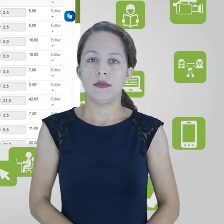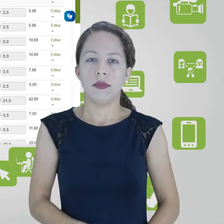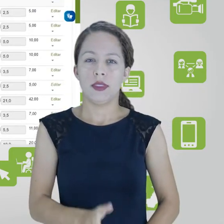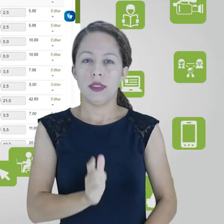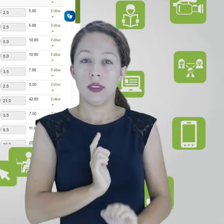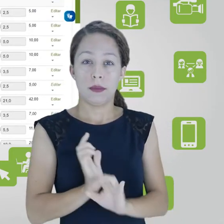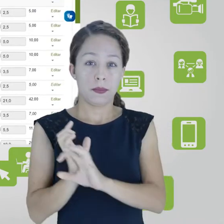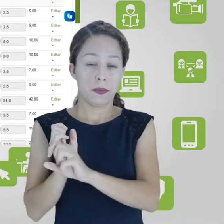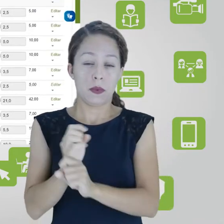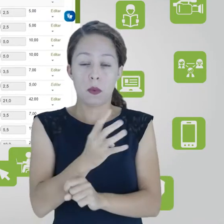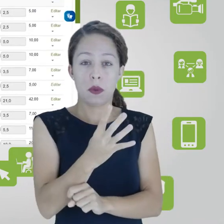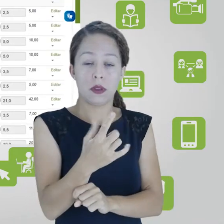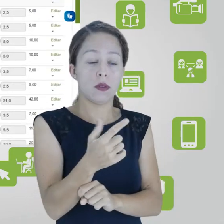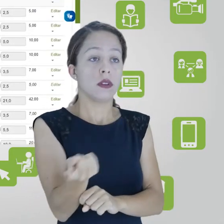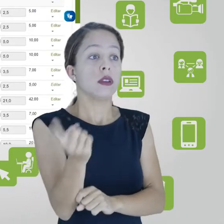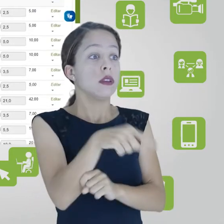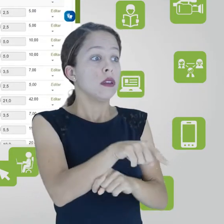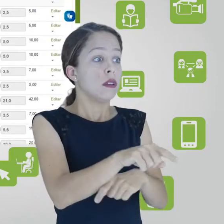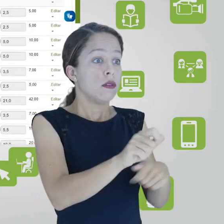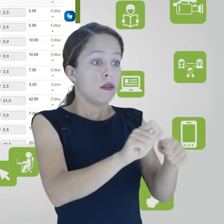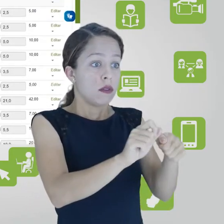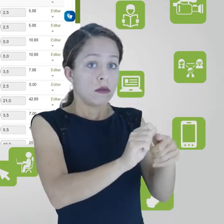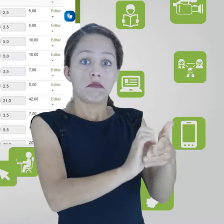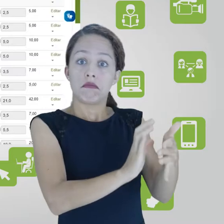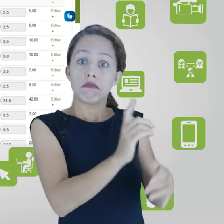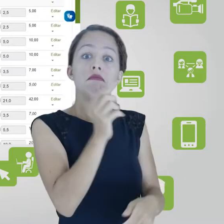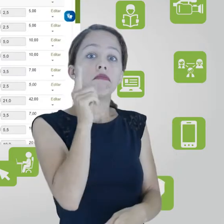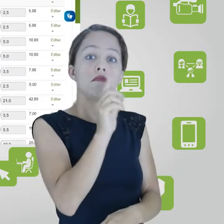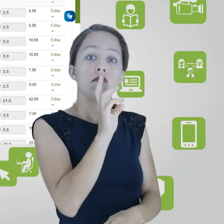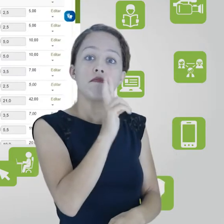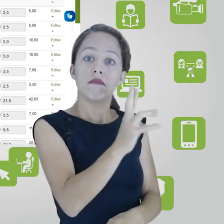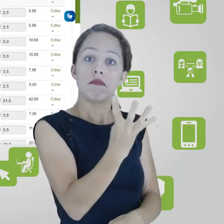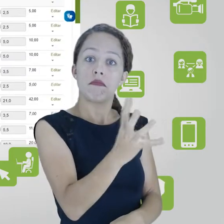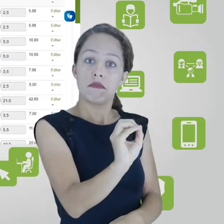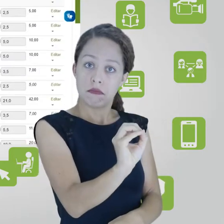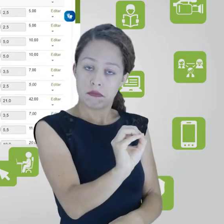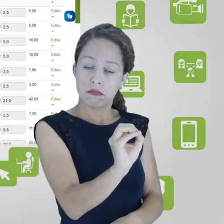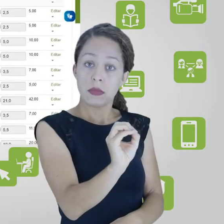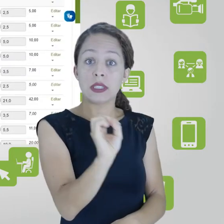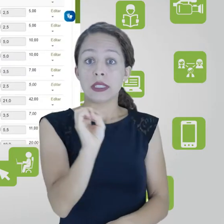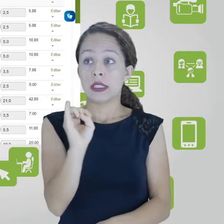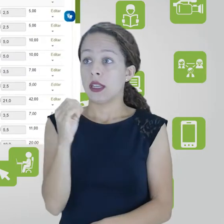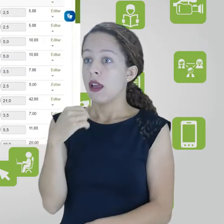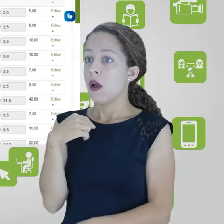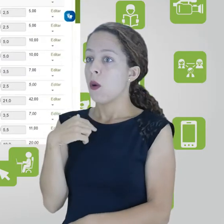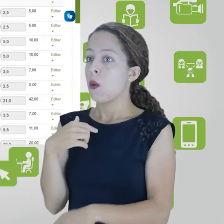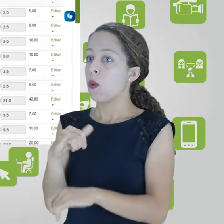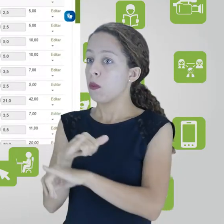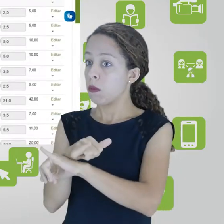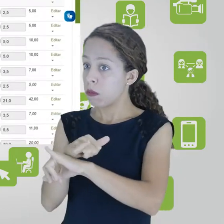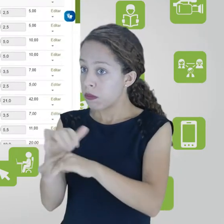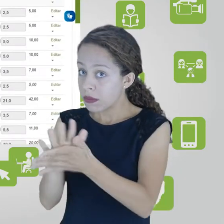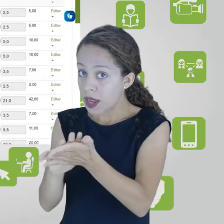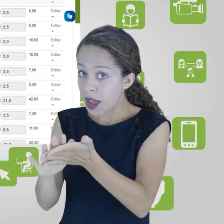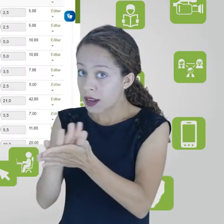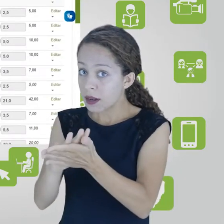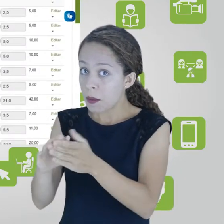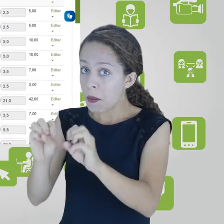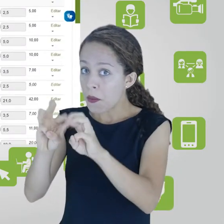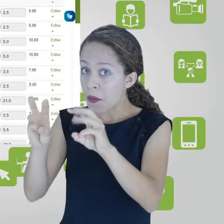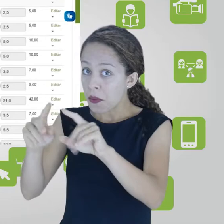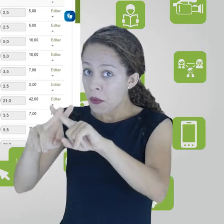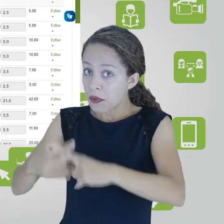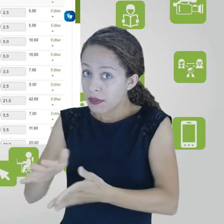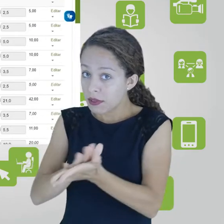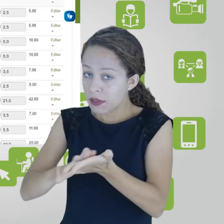Aí aqui ele tira, valendo 42, ele tira 40. Se eu não disser para o Moodle nada, ele